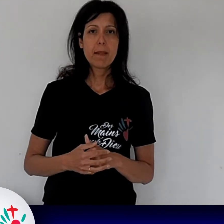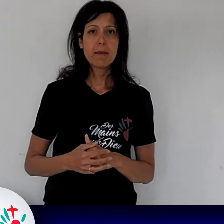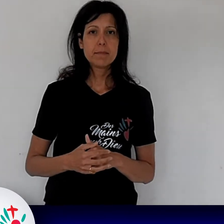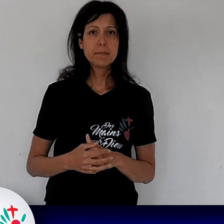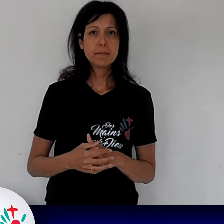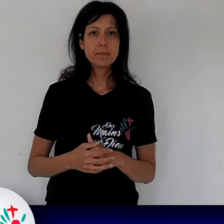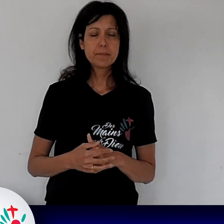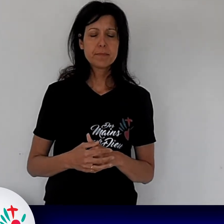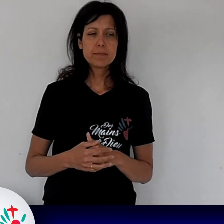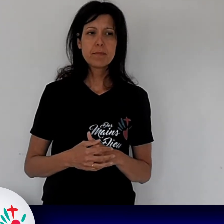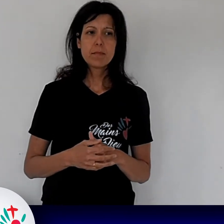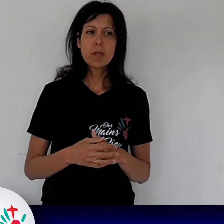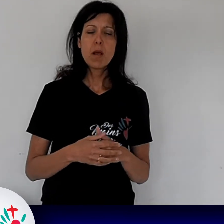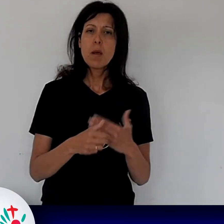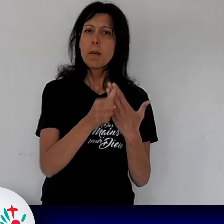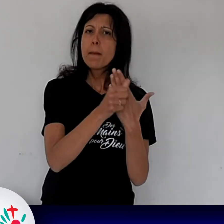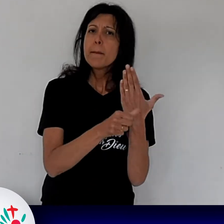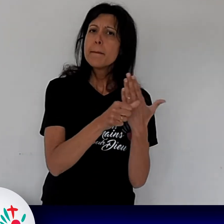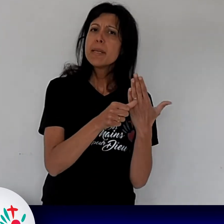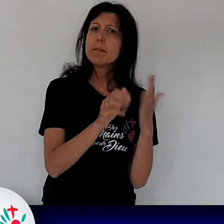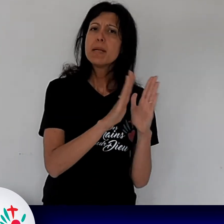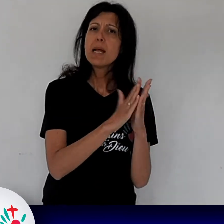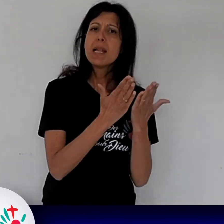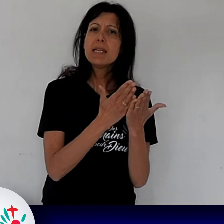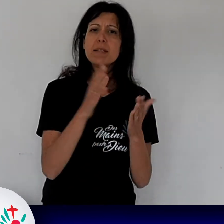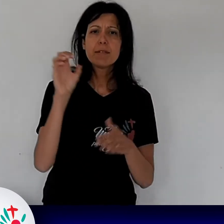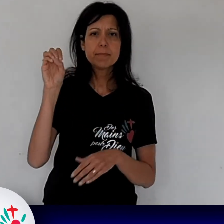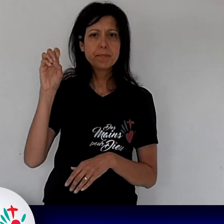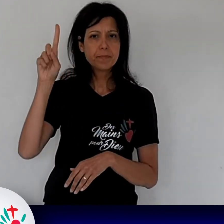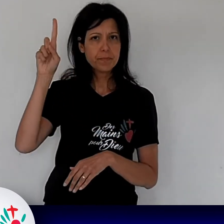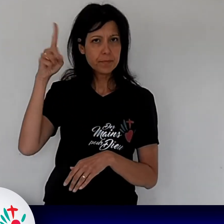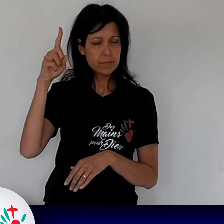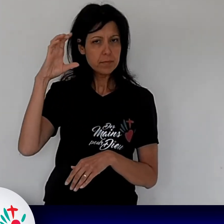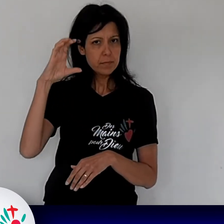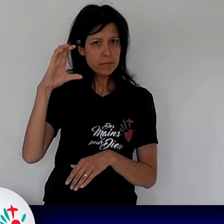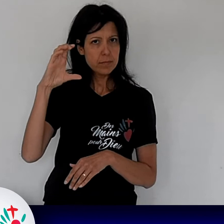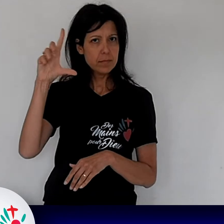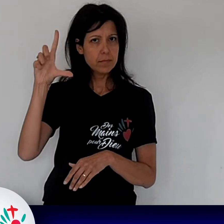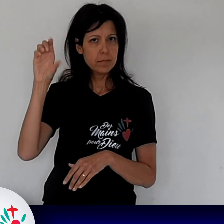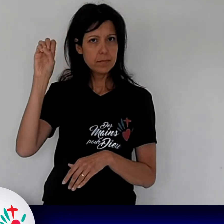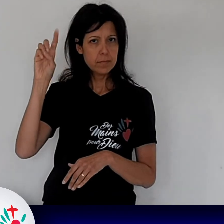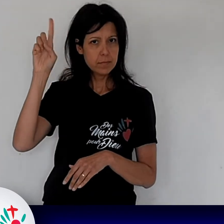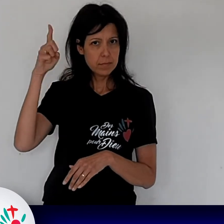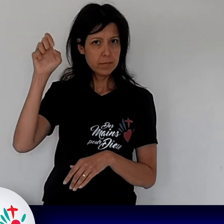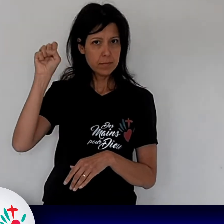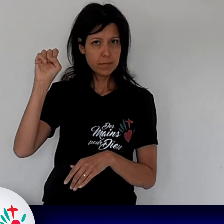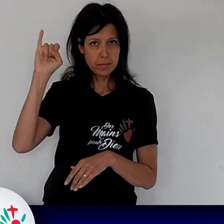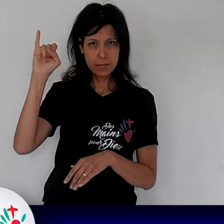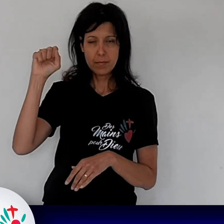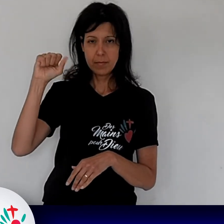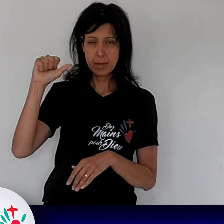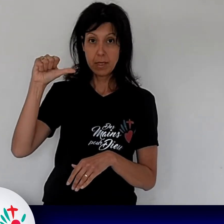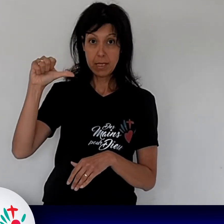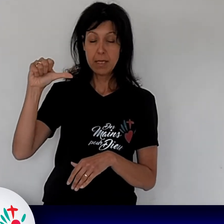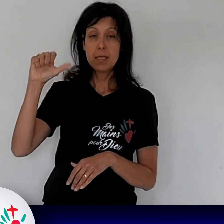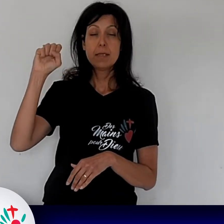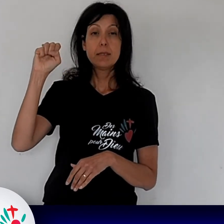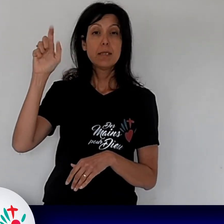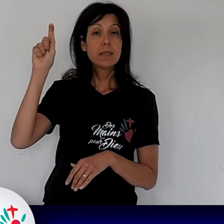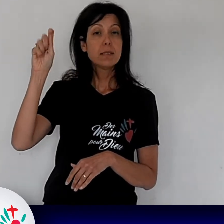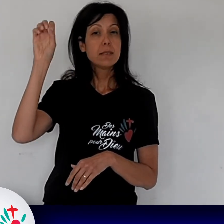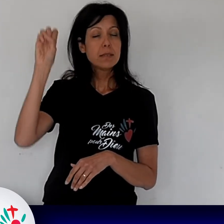Dans le livre de l'Ecclésiaste, au chapitre 3, verset 4, il est écrit « Il y a un temps pour